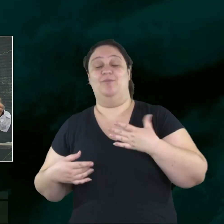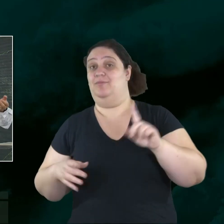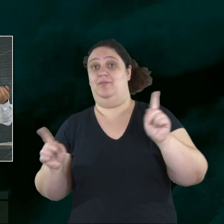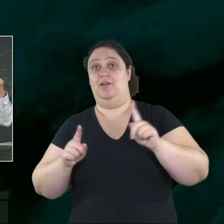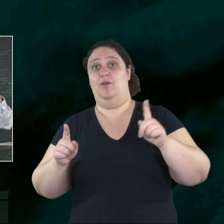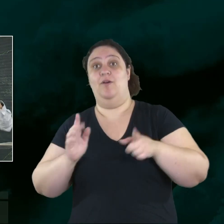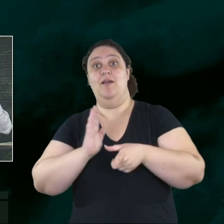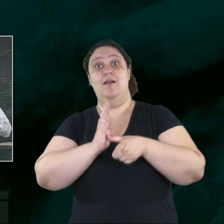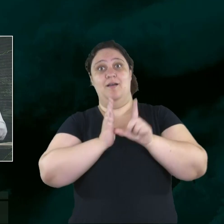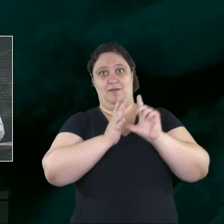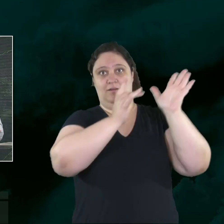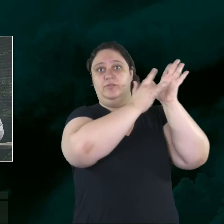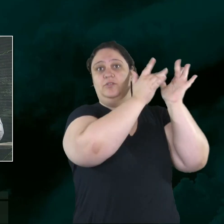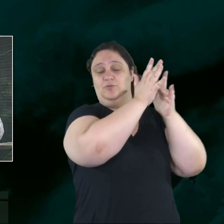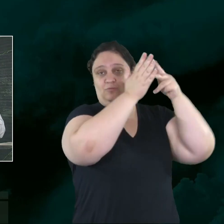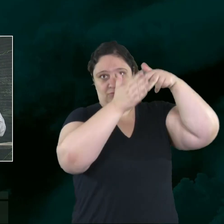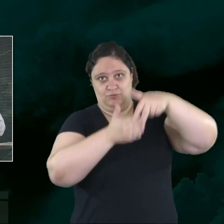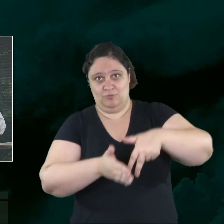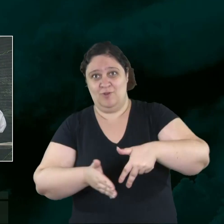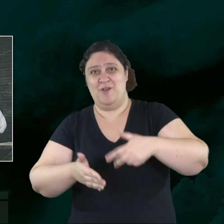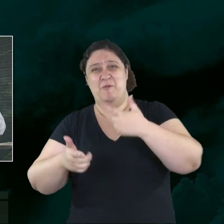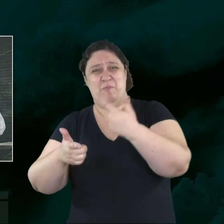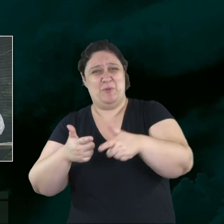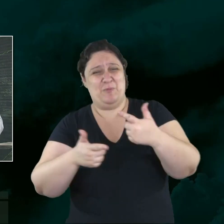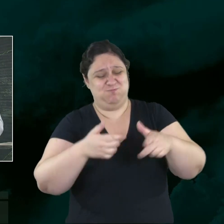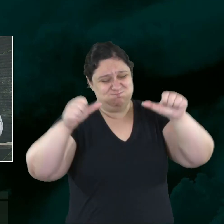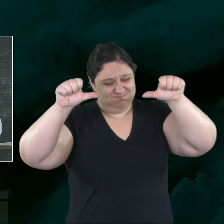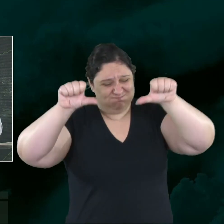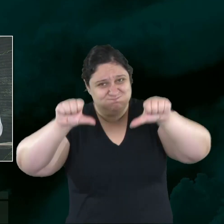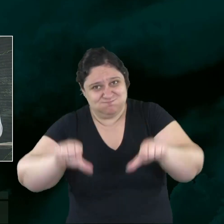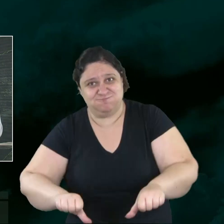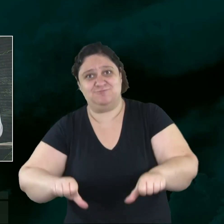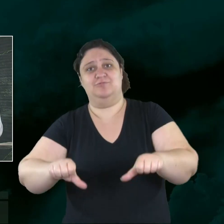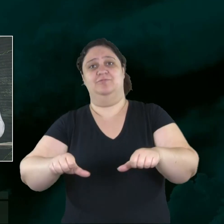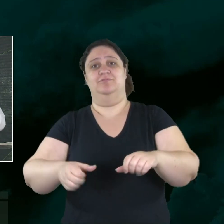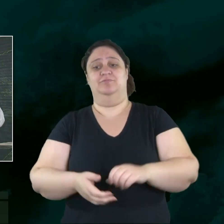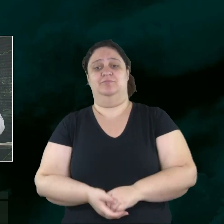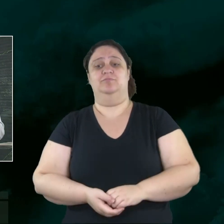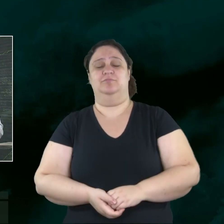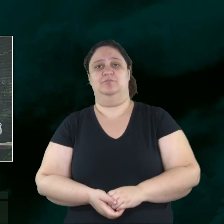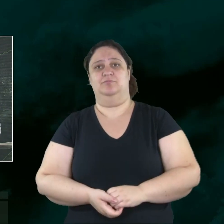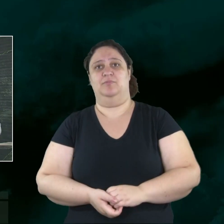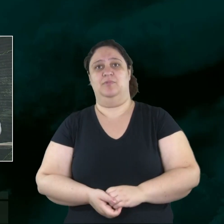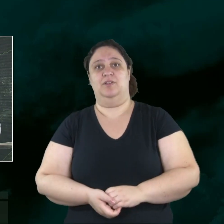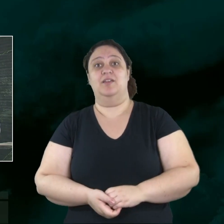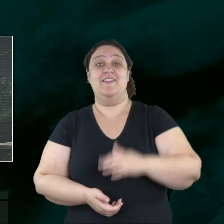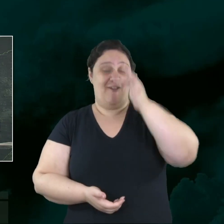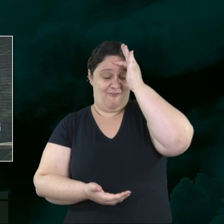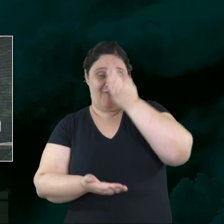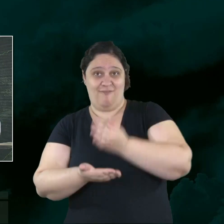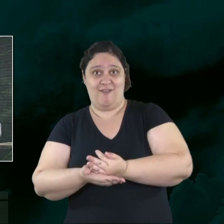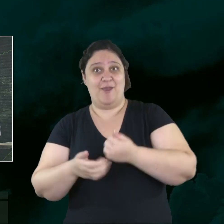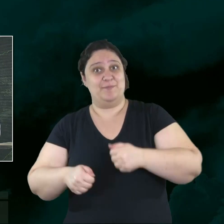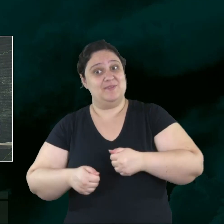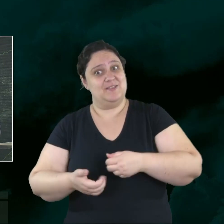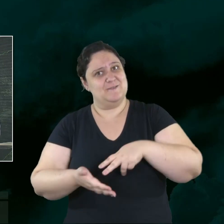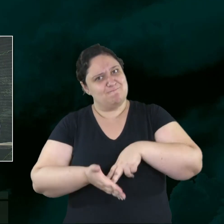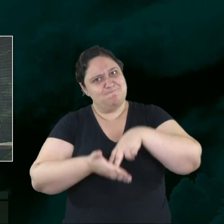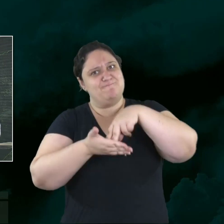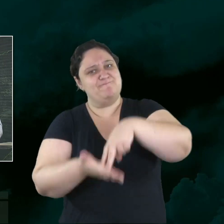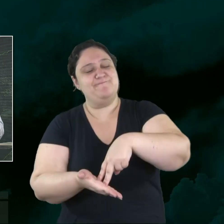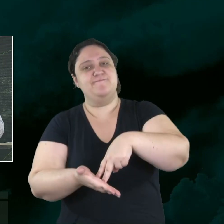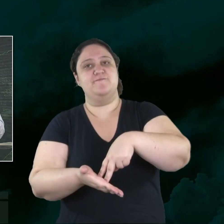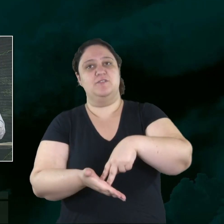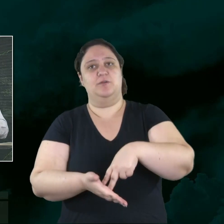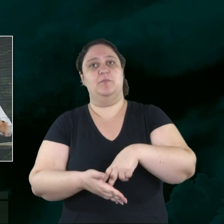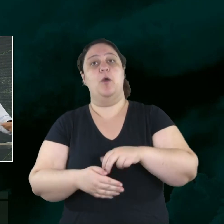difíceis vão ser cada vez mais difíceis, né? Esses tempos vão provar a sua fé. Por isso, irmãos, a minha preocupação aqui,